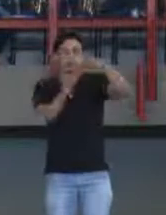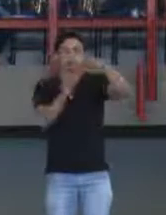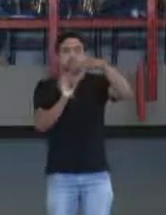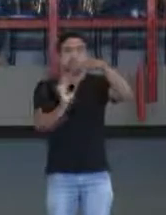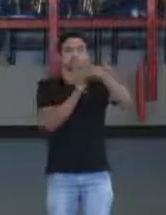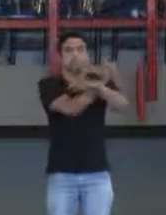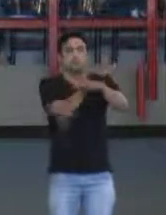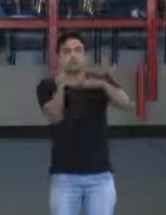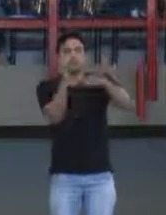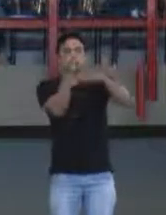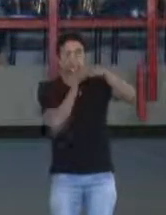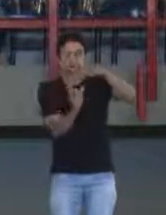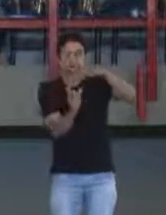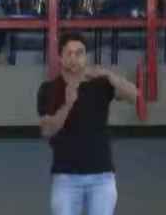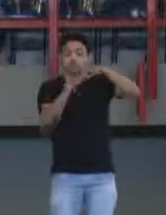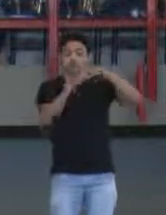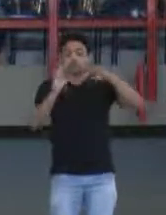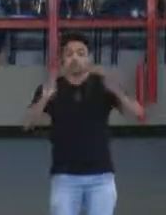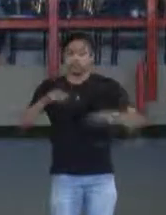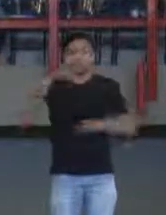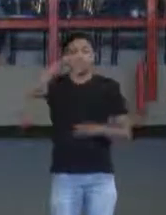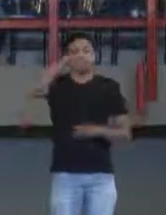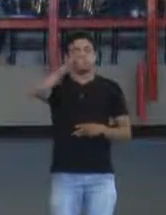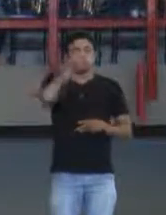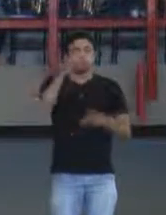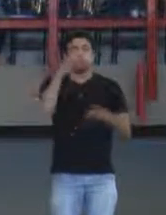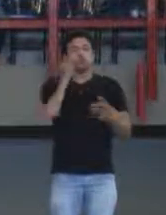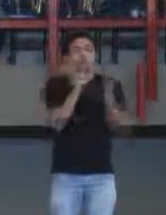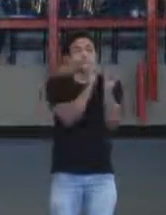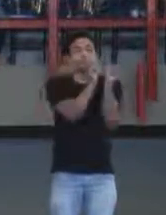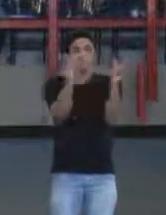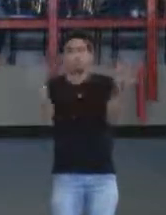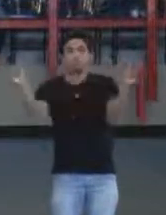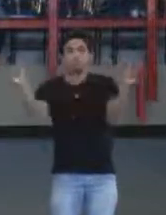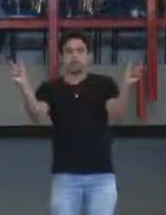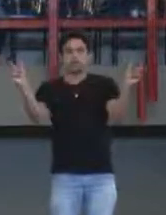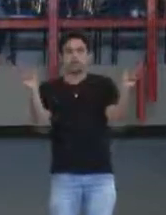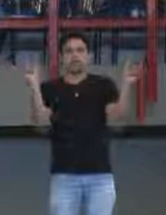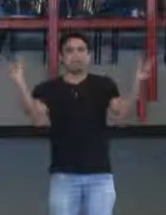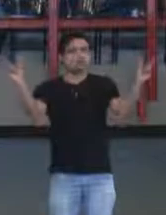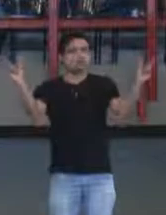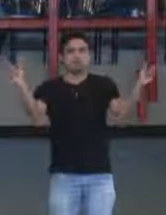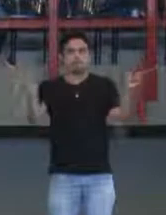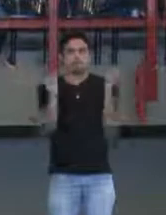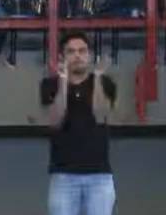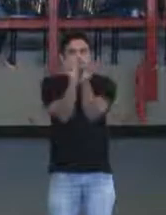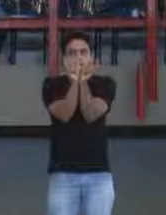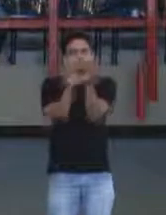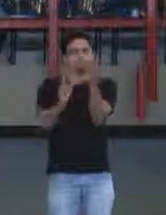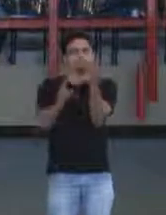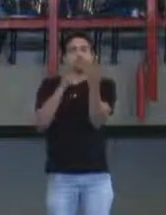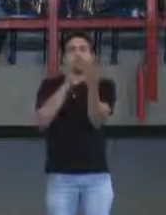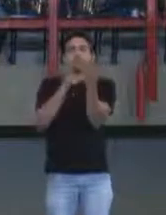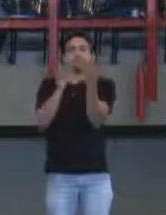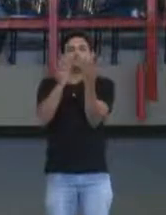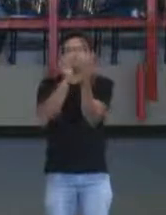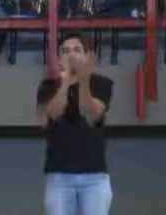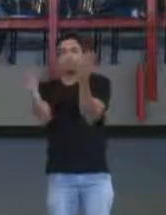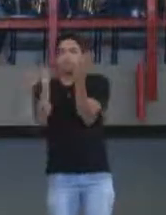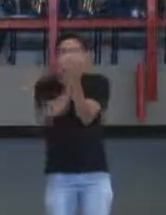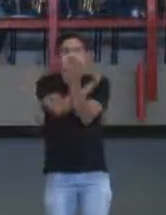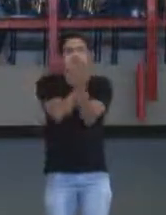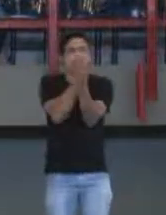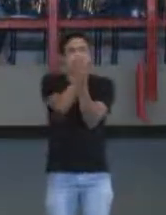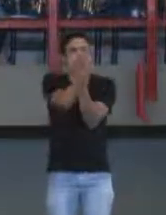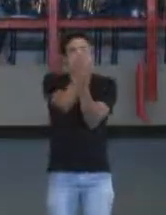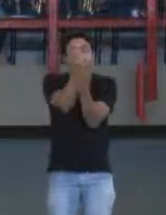A mediana, ele leva em consideração a posição, é o valor mediano posicional, tá certo? E